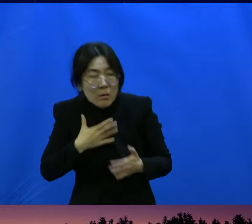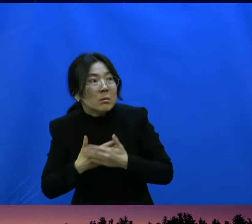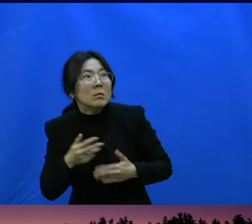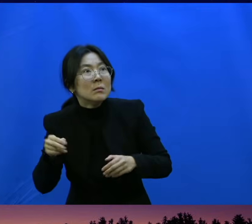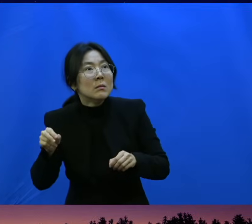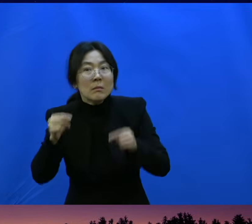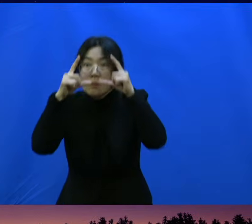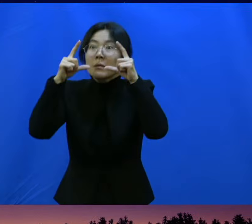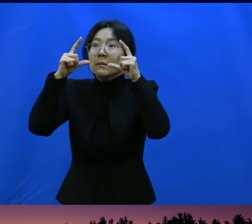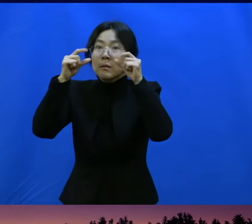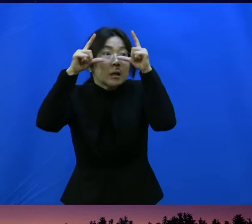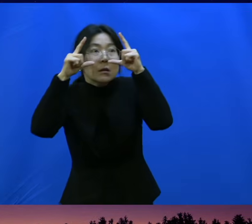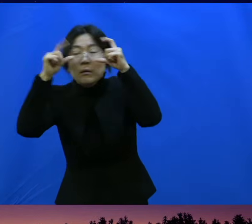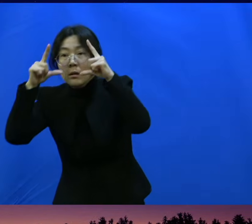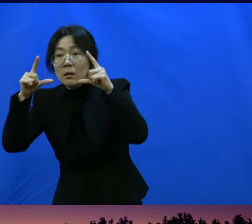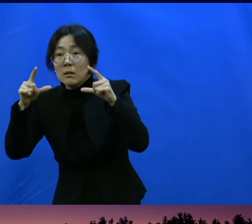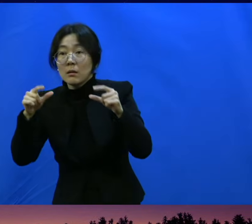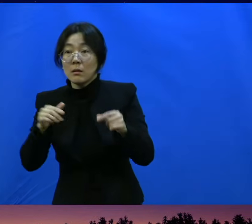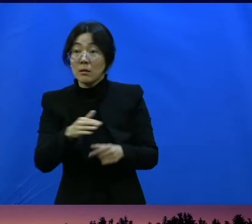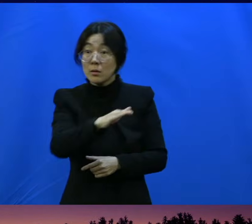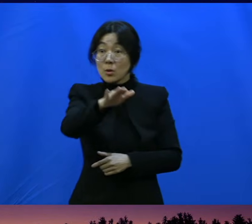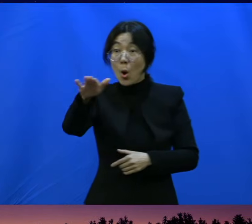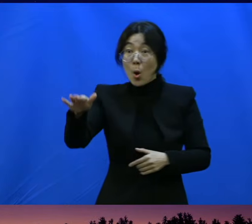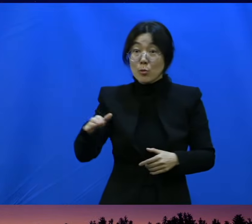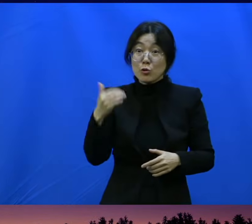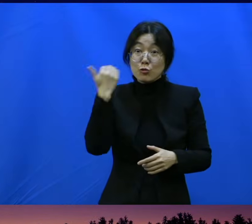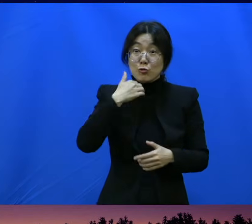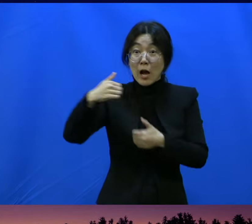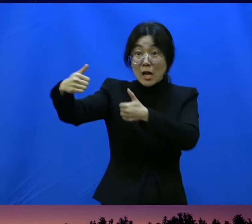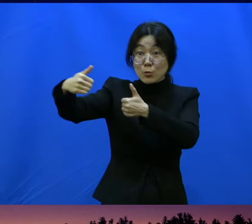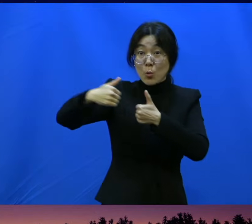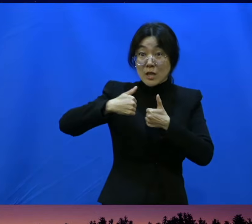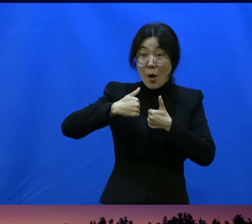여러분, 누군가 쫓아오는데 도피 생활을 해본 적이 있습니까?